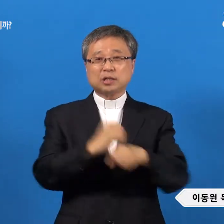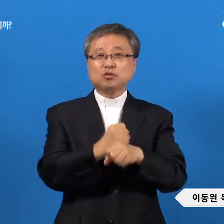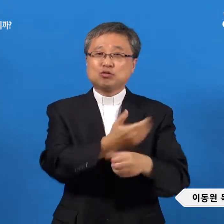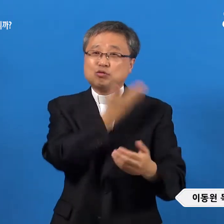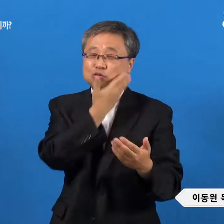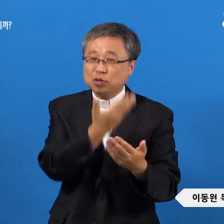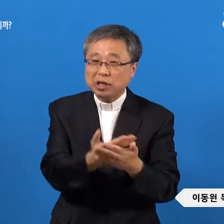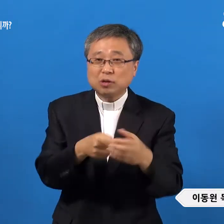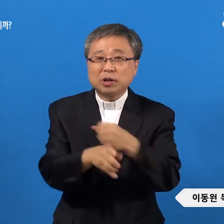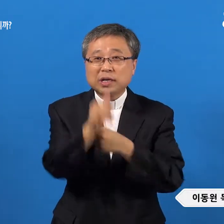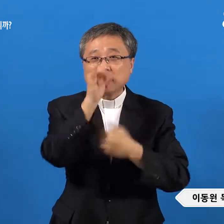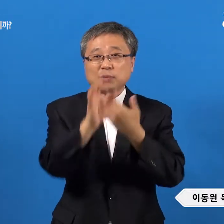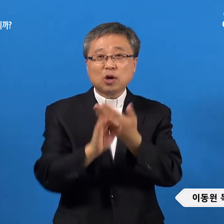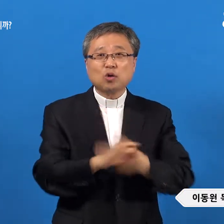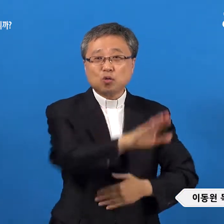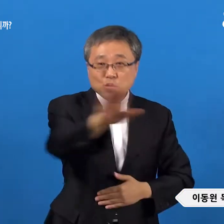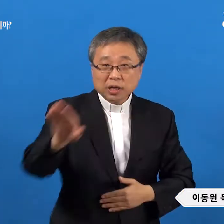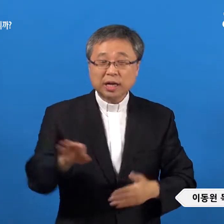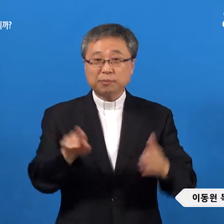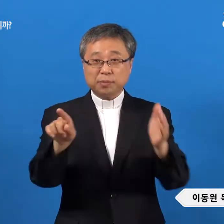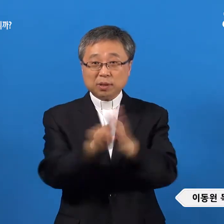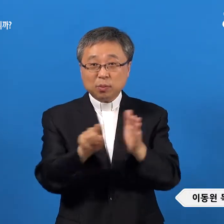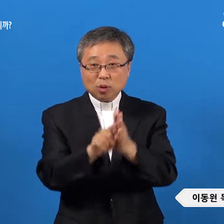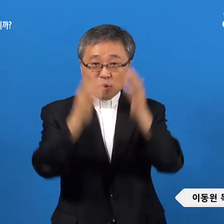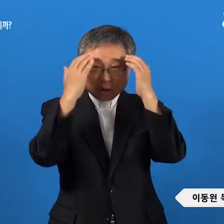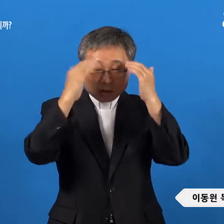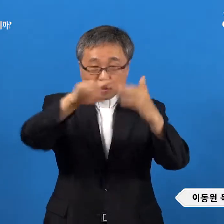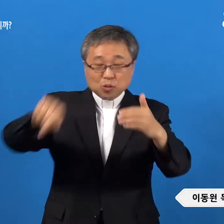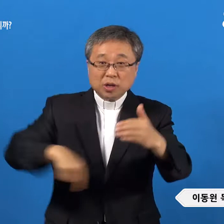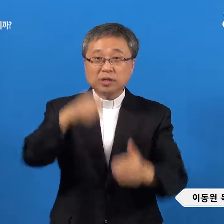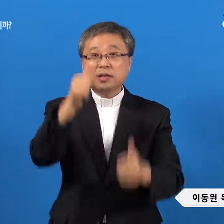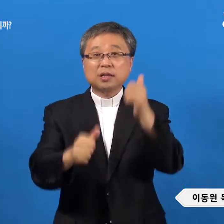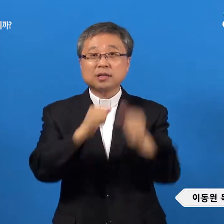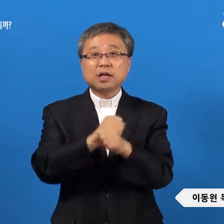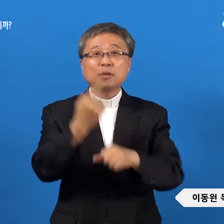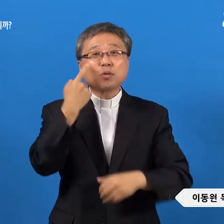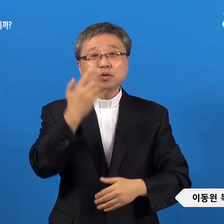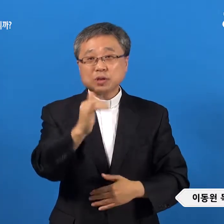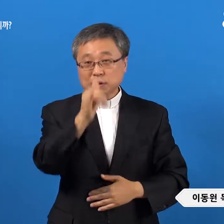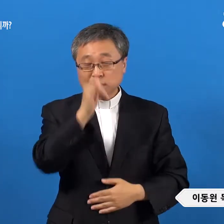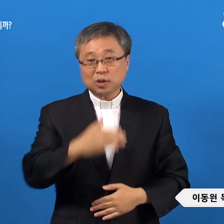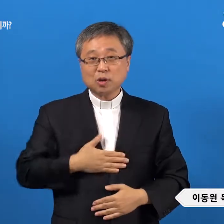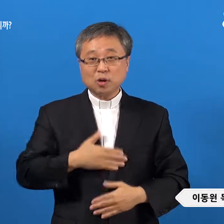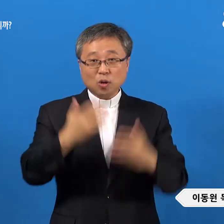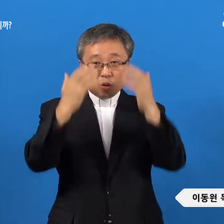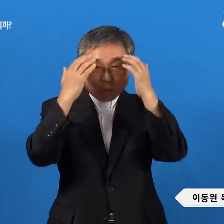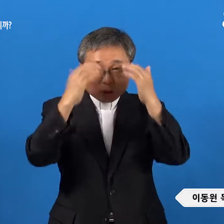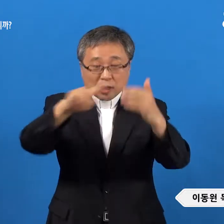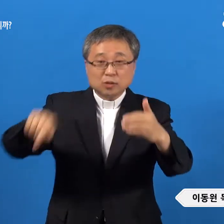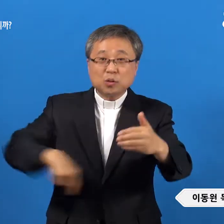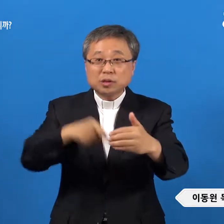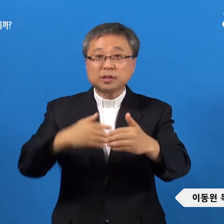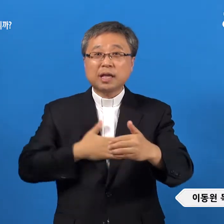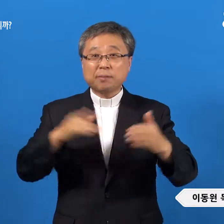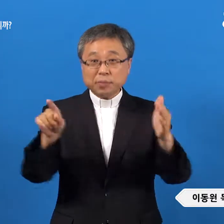우리의 믿음을 고난 속에서 테스트해 볼 수가 있습니다. 고난 속에서 내 믿음이 드러나는 것입니다. 믿음의